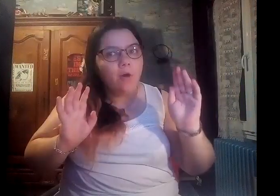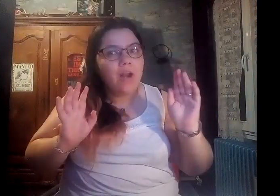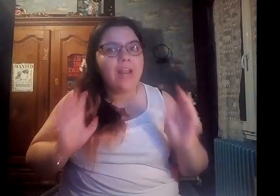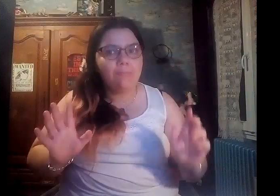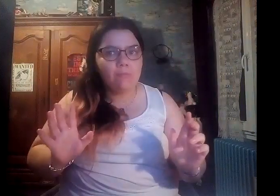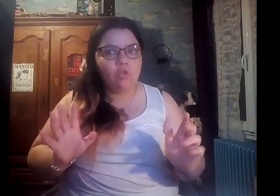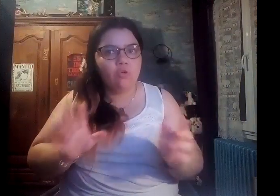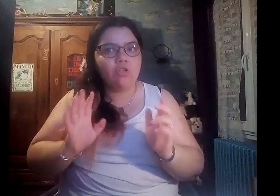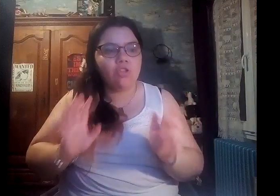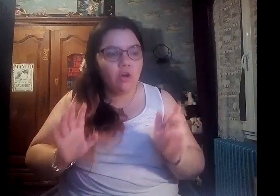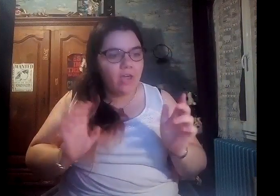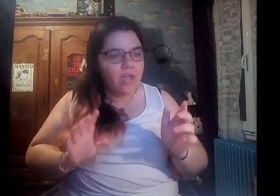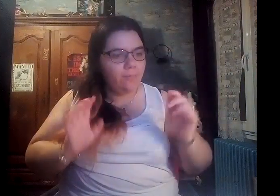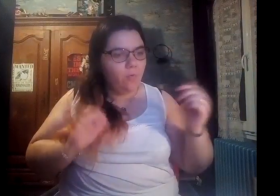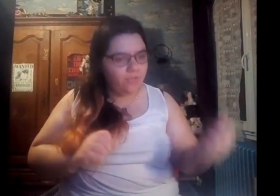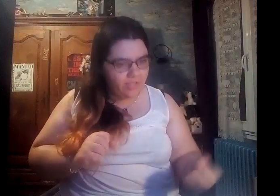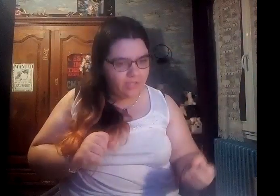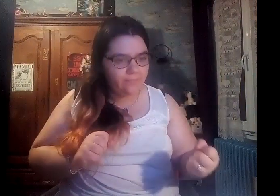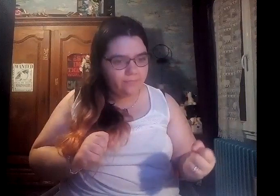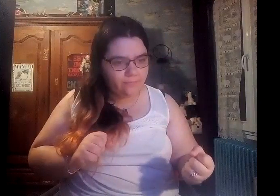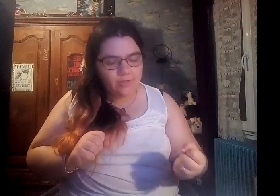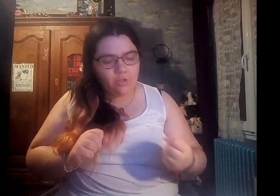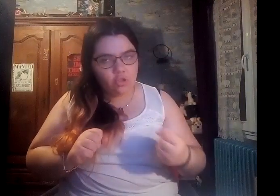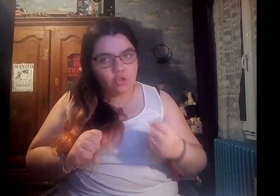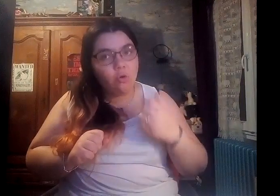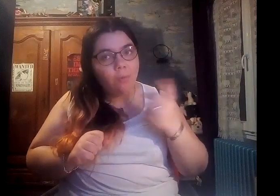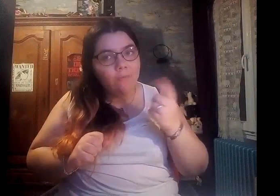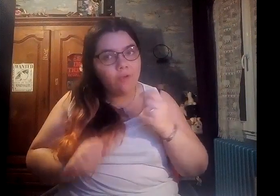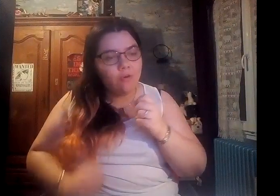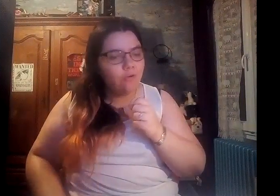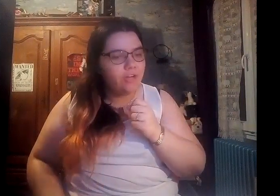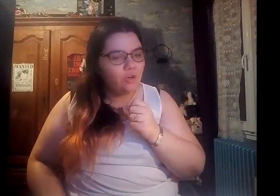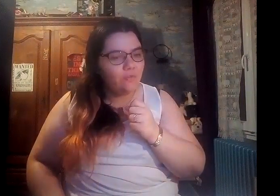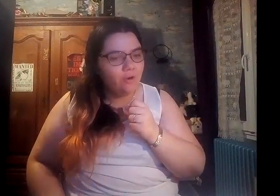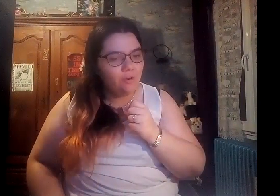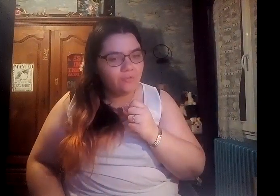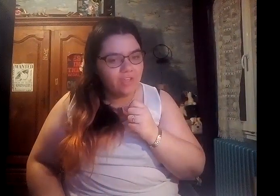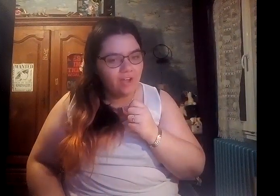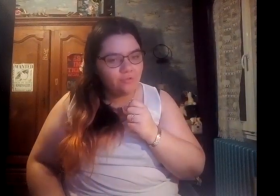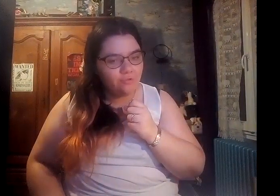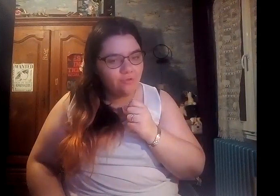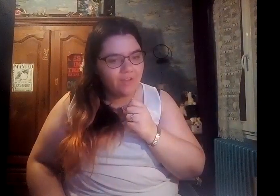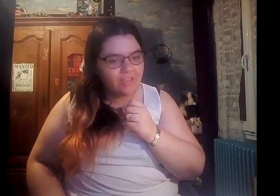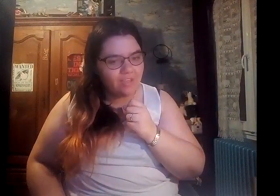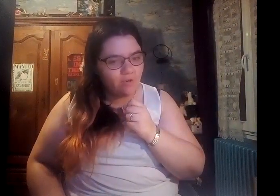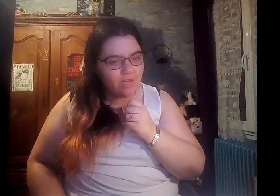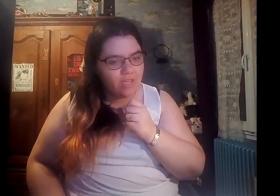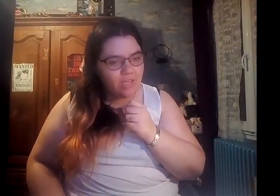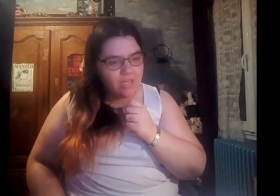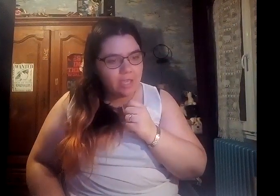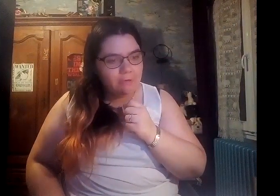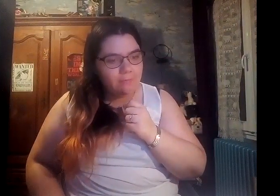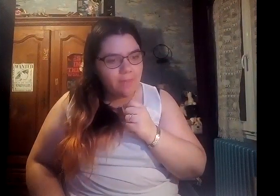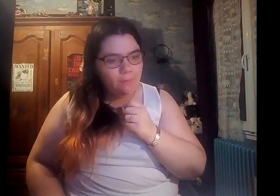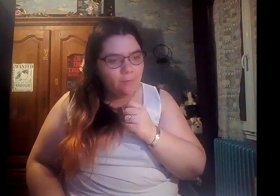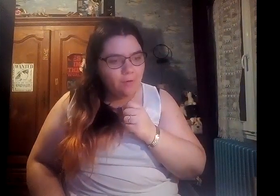la même chose dans help wanted je comprends mieux où les gens veulent en venir du coup avec cette théories mais pour